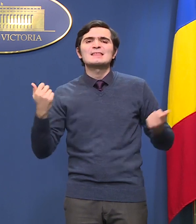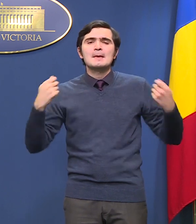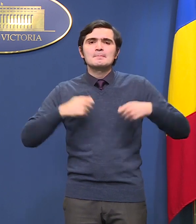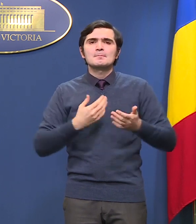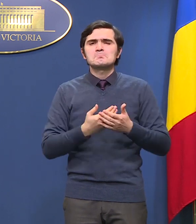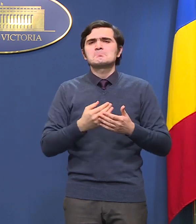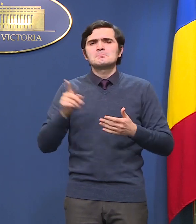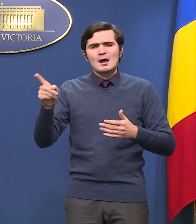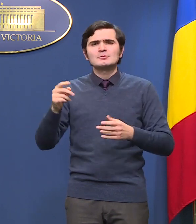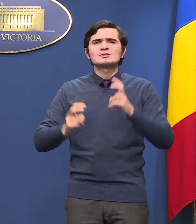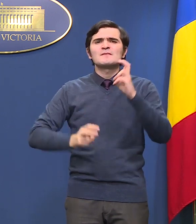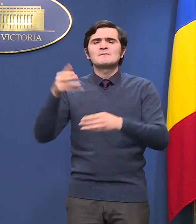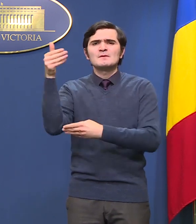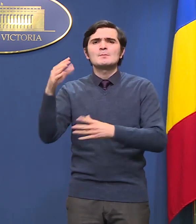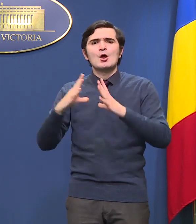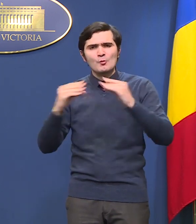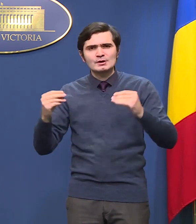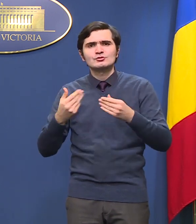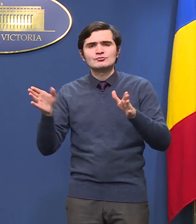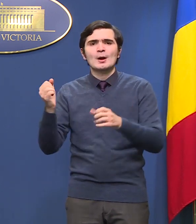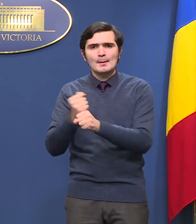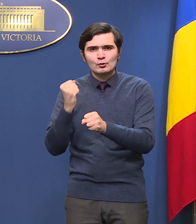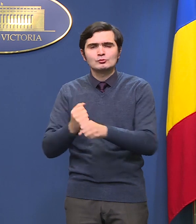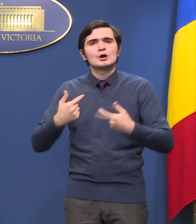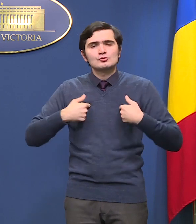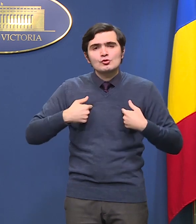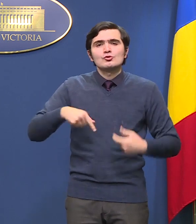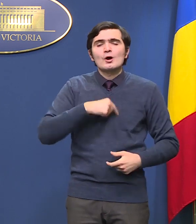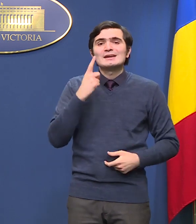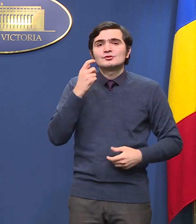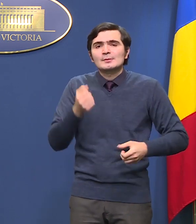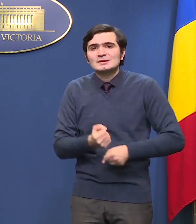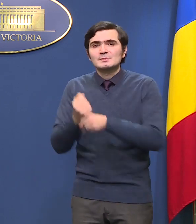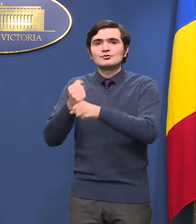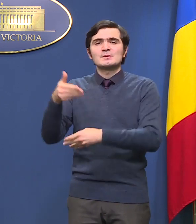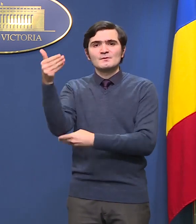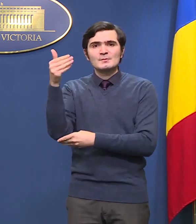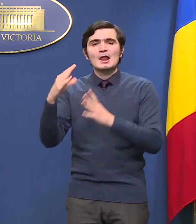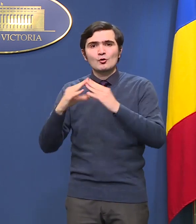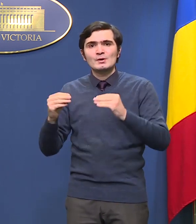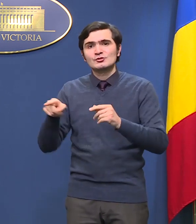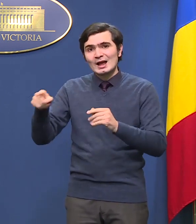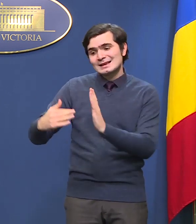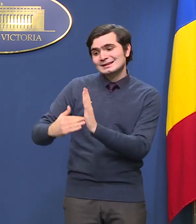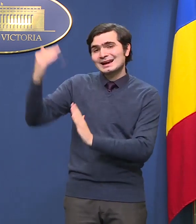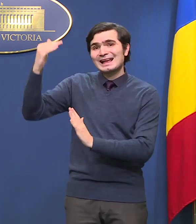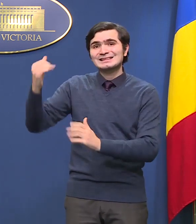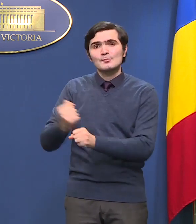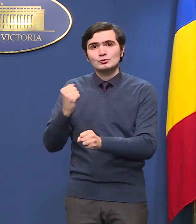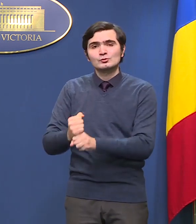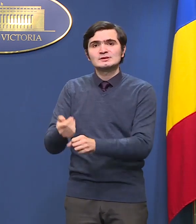și încercăm să sprijinim aceste companii să crească producția, să poată să livreze cantități mai mari, astfel